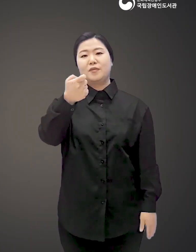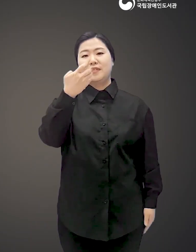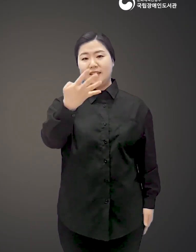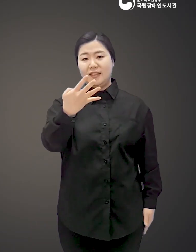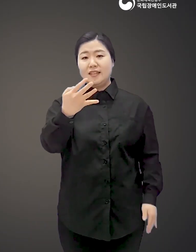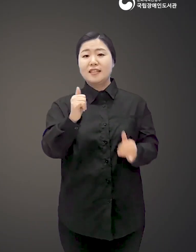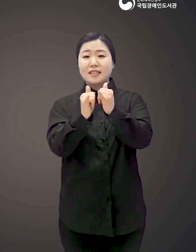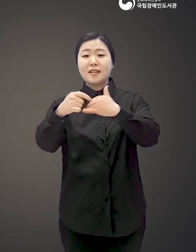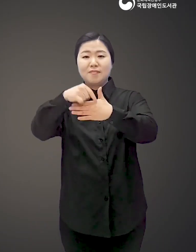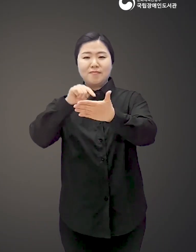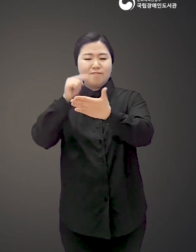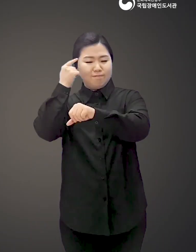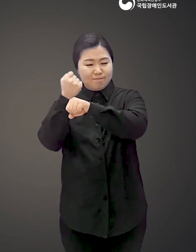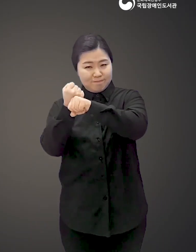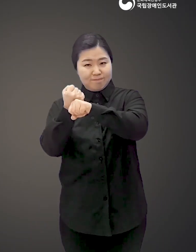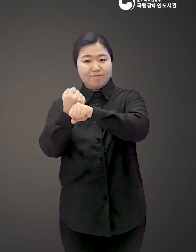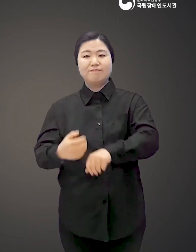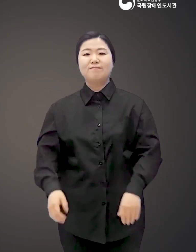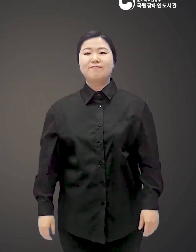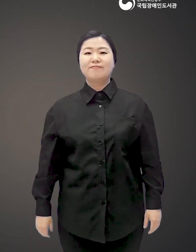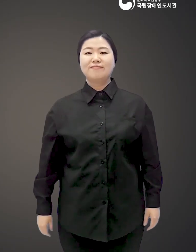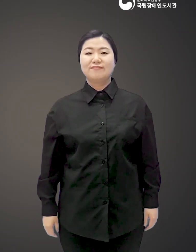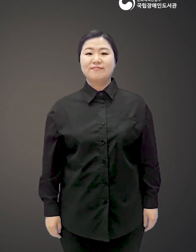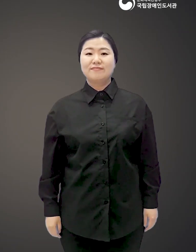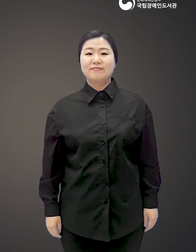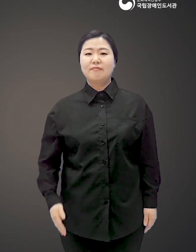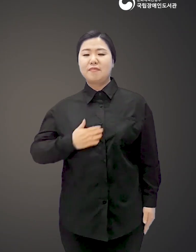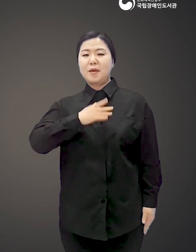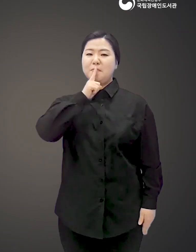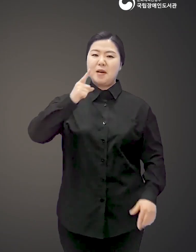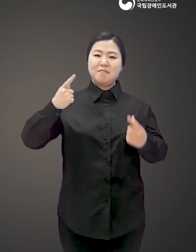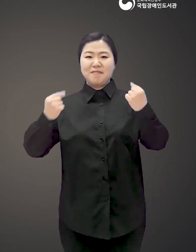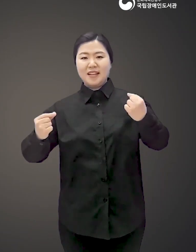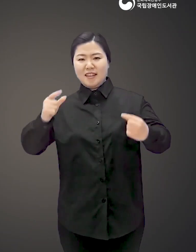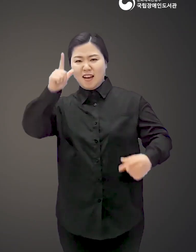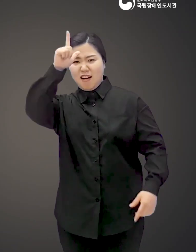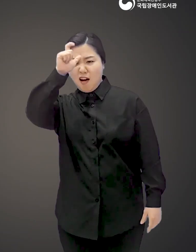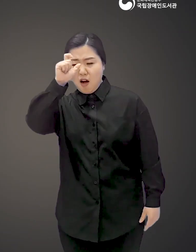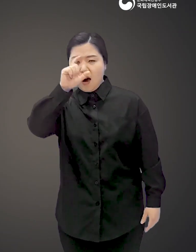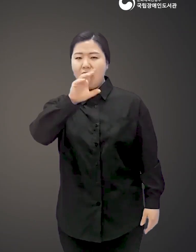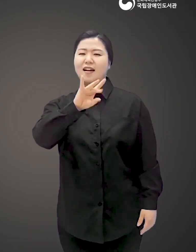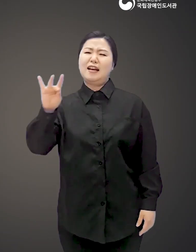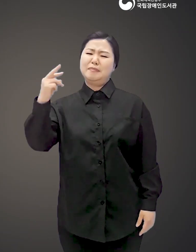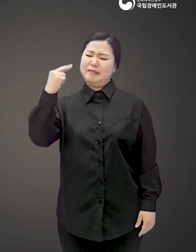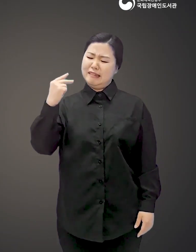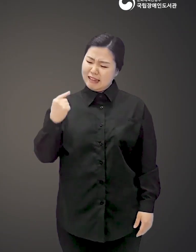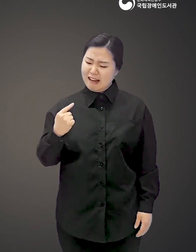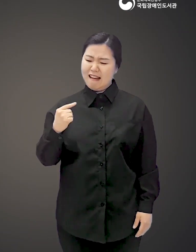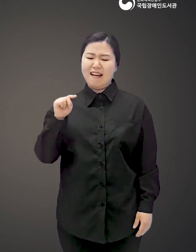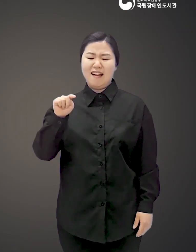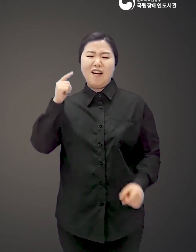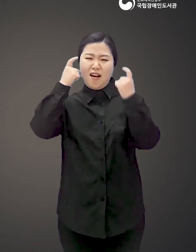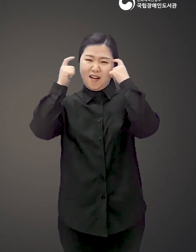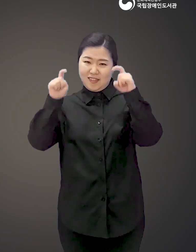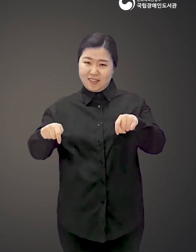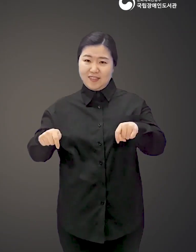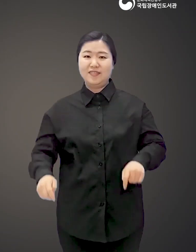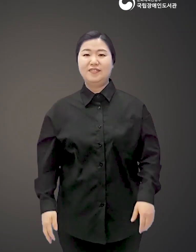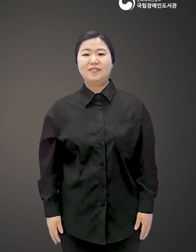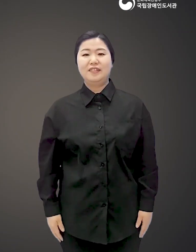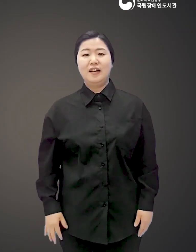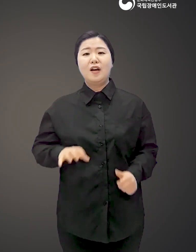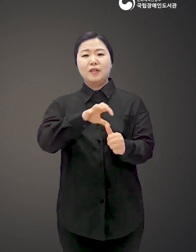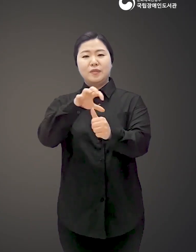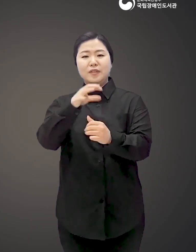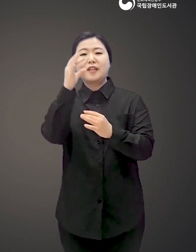할 64가지 인간 심리 연구. 내가 장담하건대 라는 말만큼 멍청한 직감도